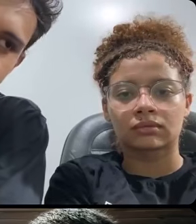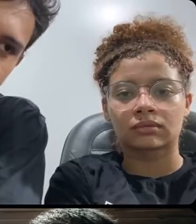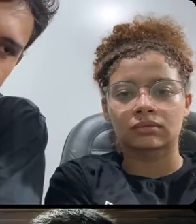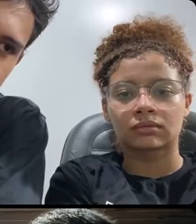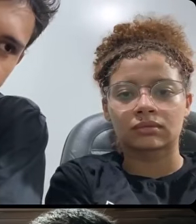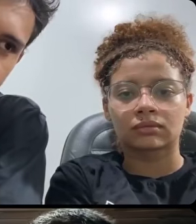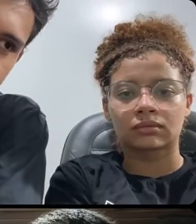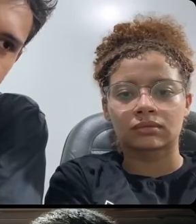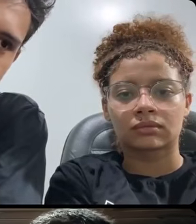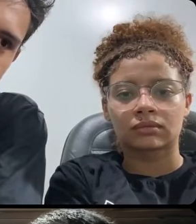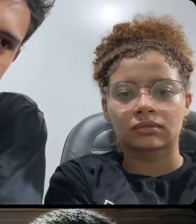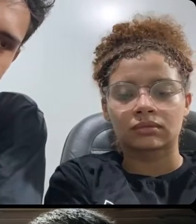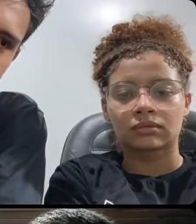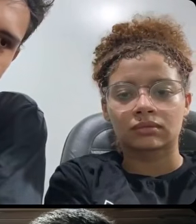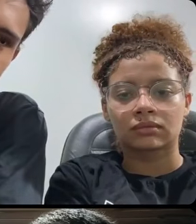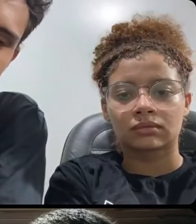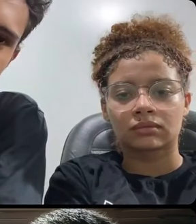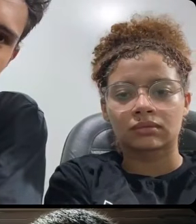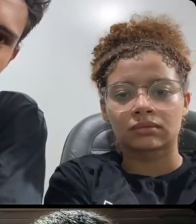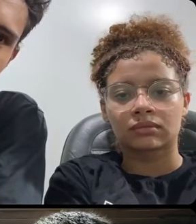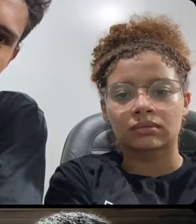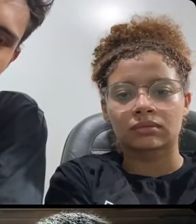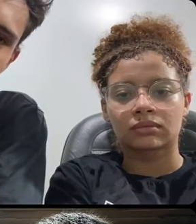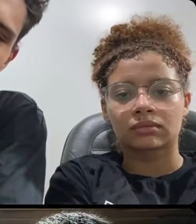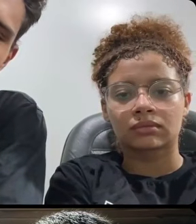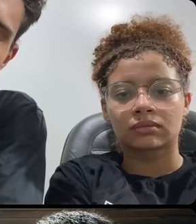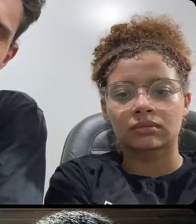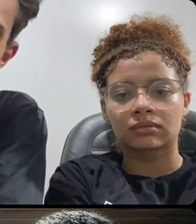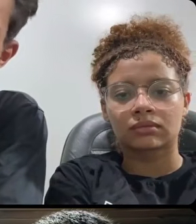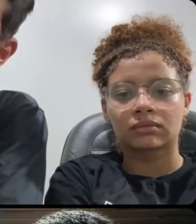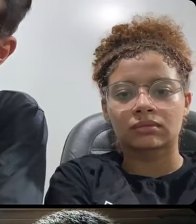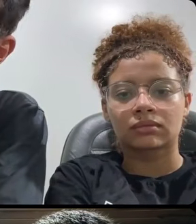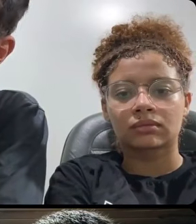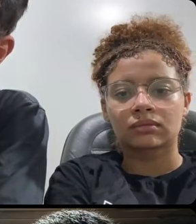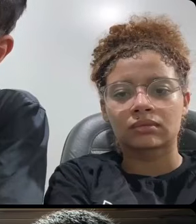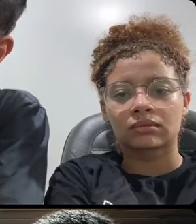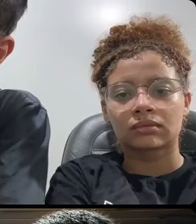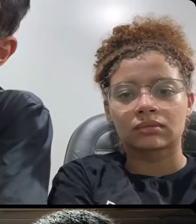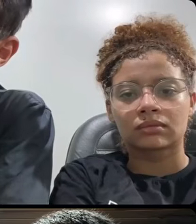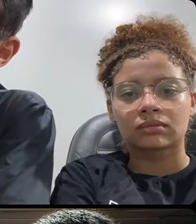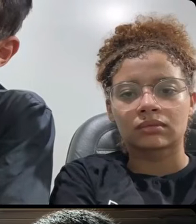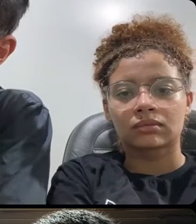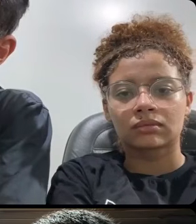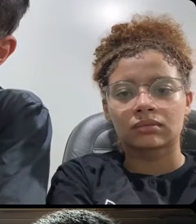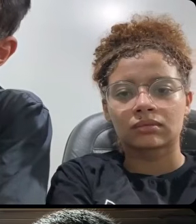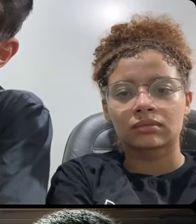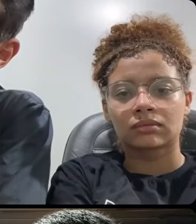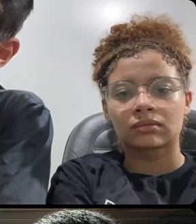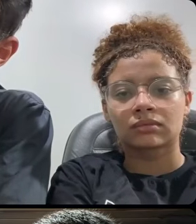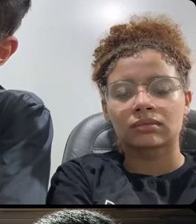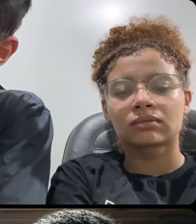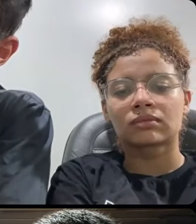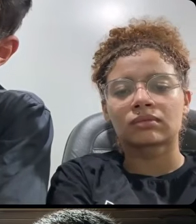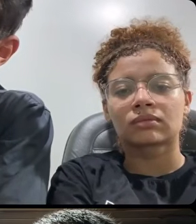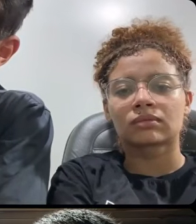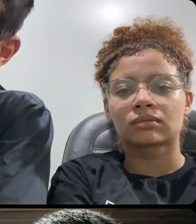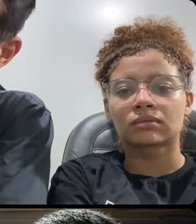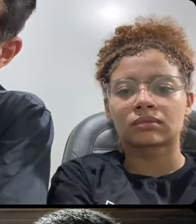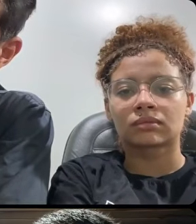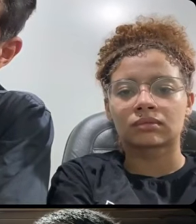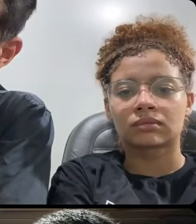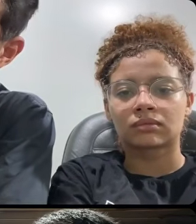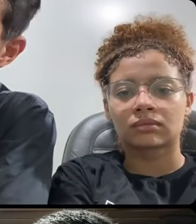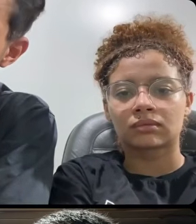tudo mais, mas eu fui curioso. Eu fui lá no, comprei e tudo mais, usei foi aí que eu me perdi, né? Um